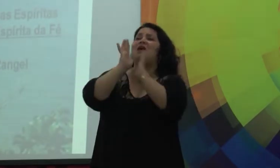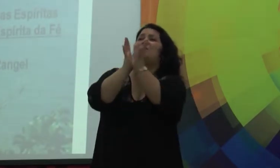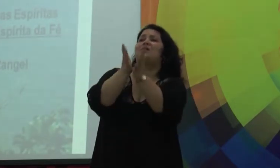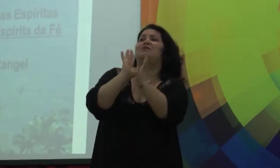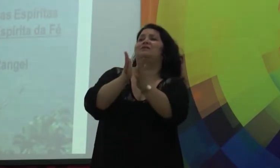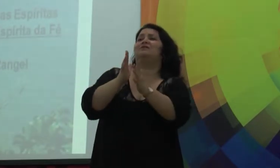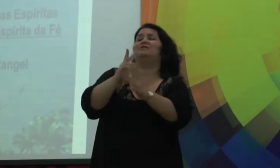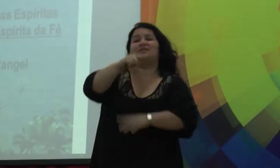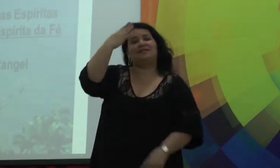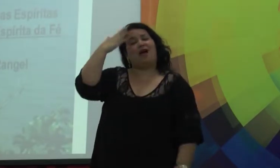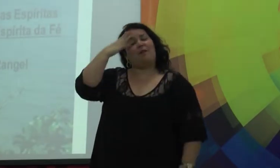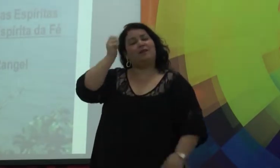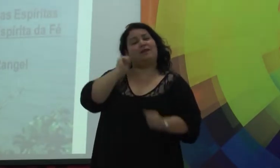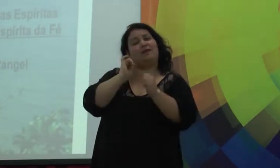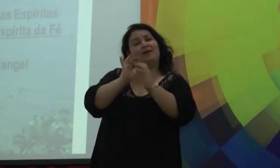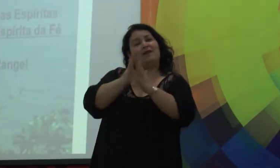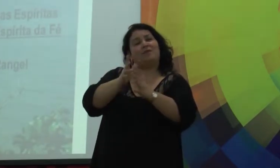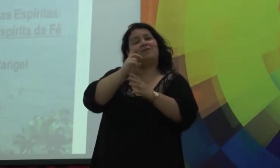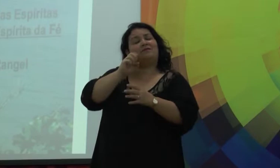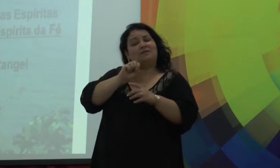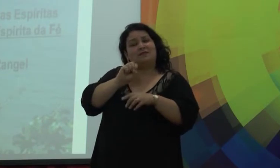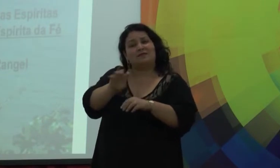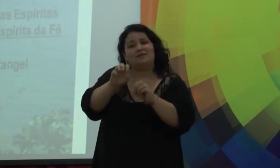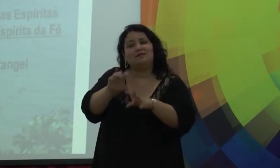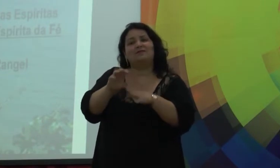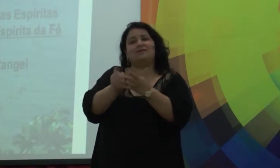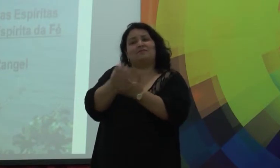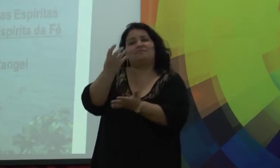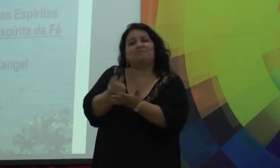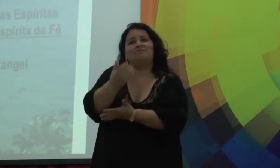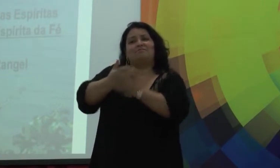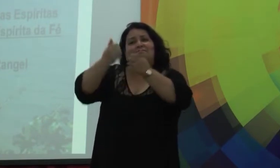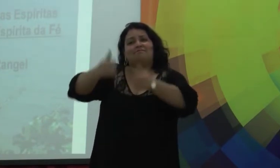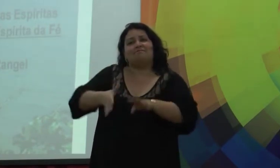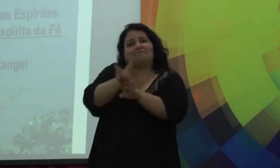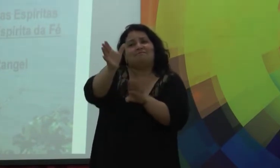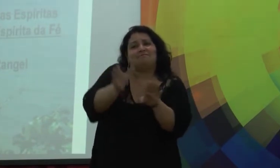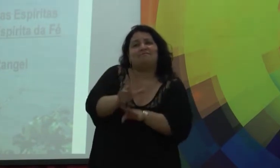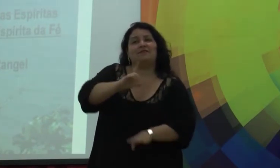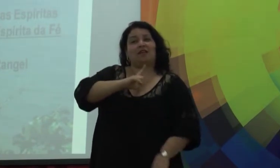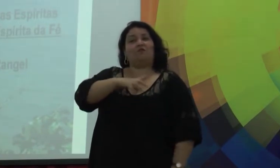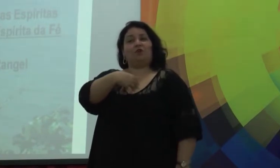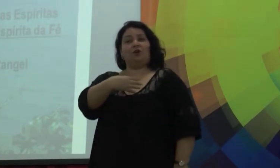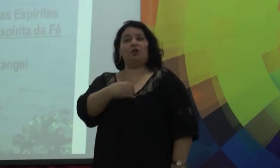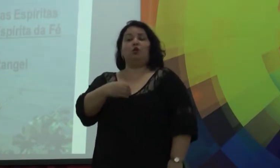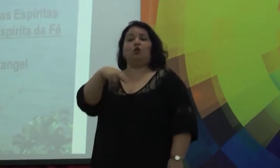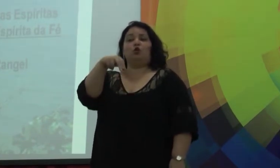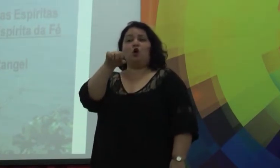Se você é um evangelista, se você trabalha, se você tem filho, nora,